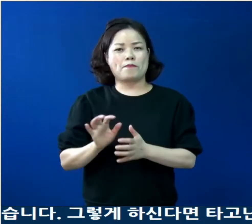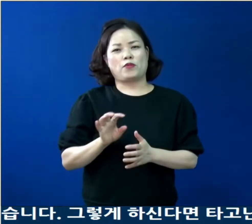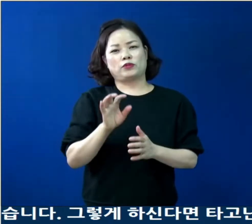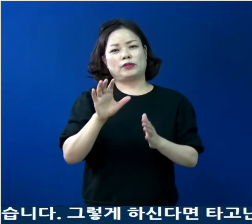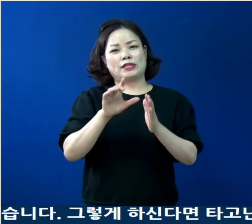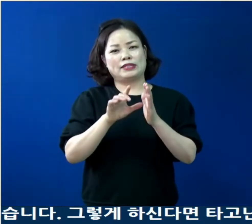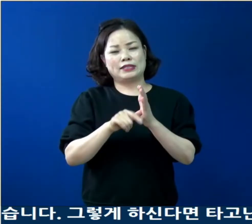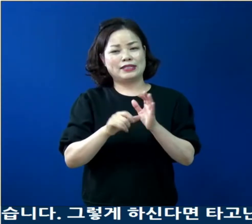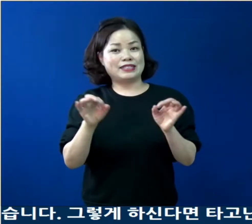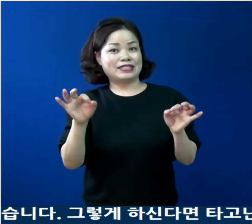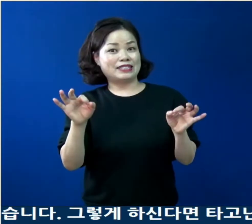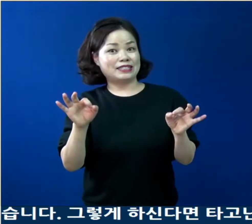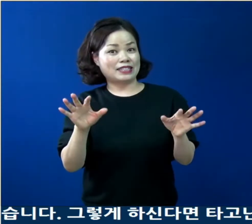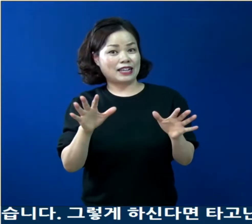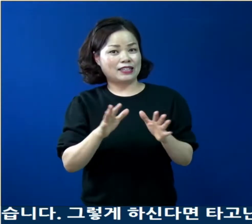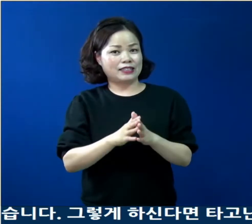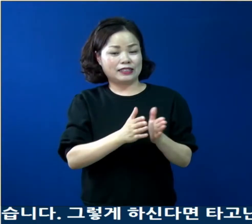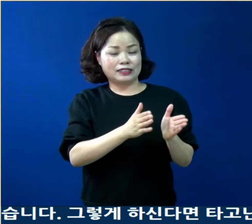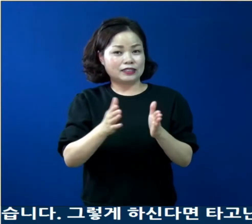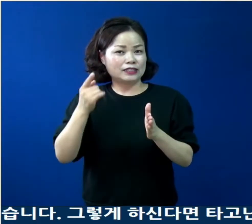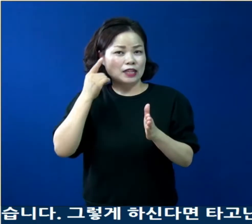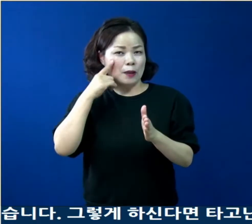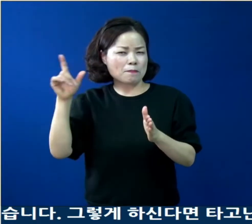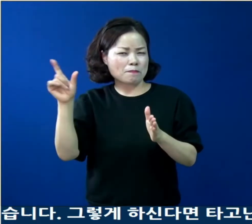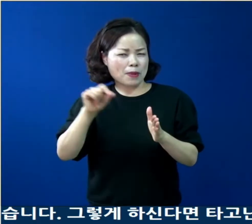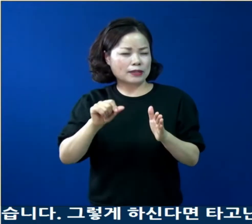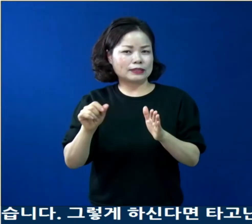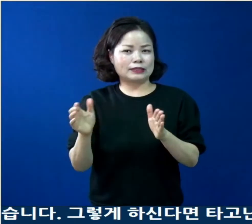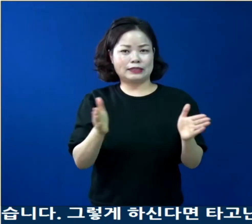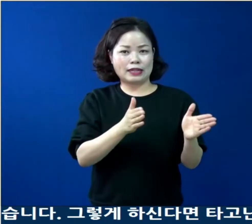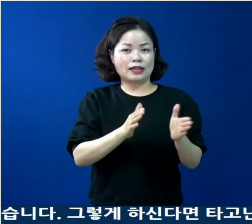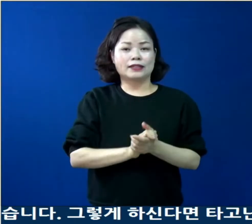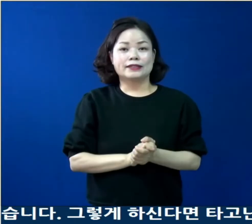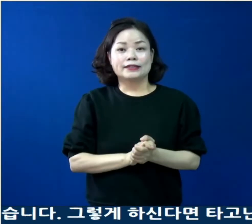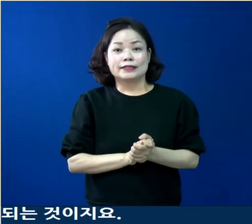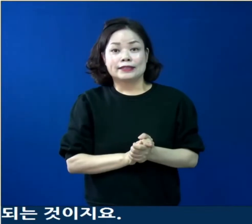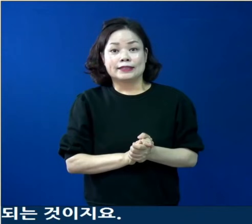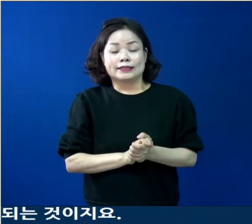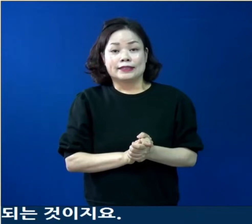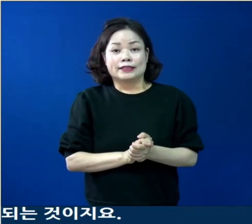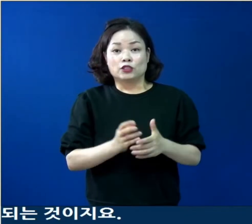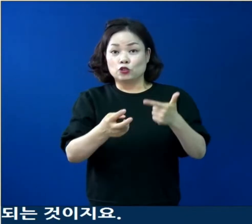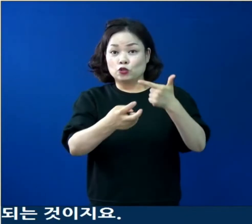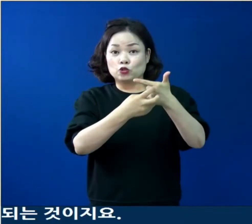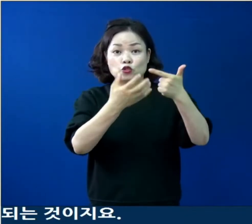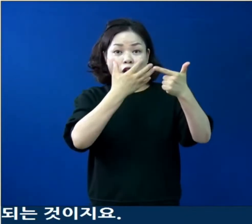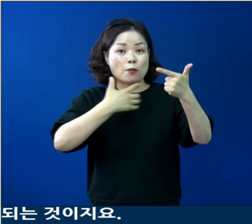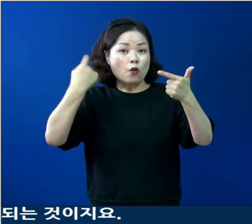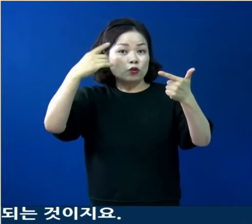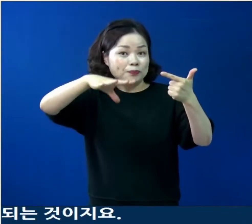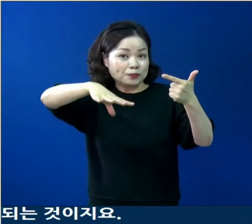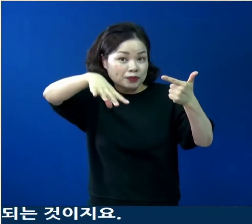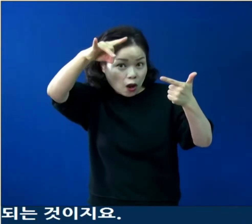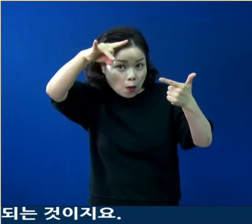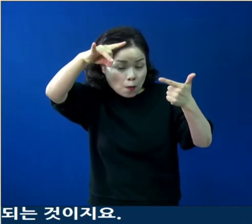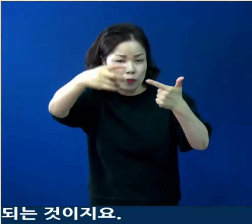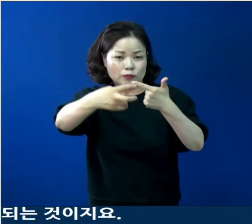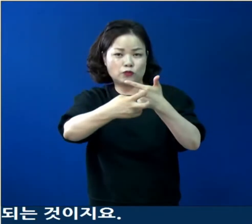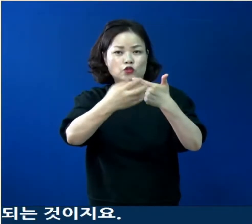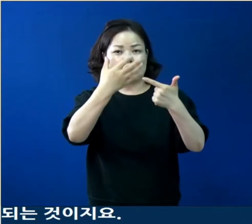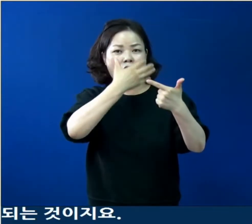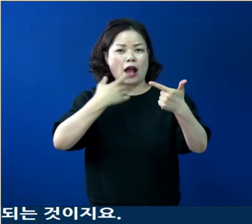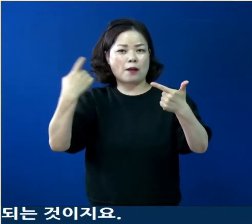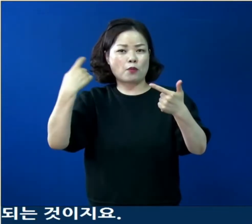때문에 잠시 정리하고 갑니다. 빠른 시간에 정리할 겁니다. 누가복음 처음으로 가보시기 바랍니다.